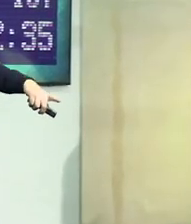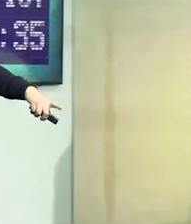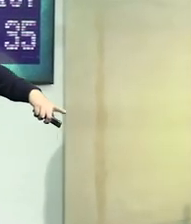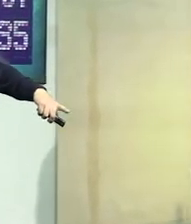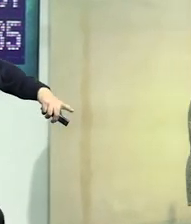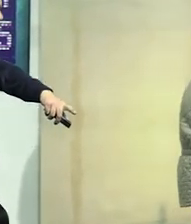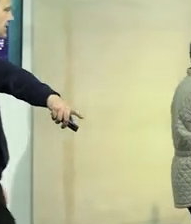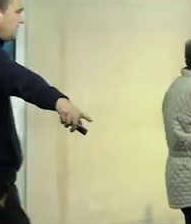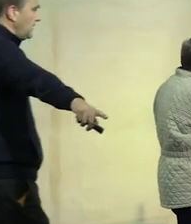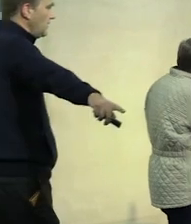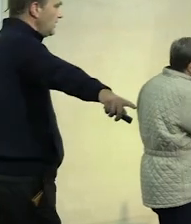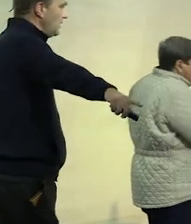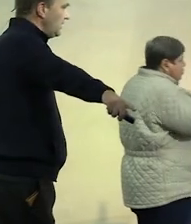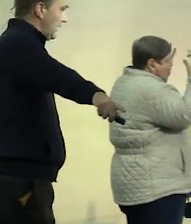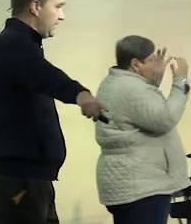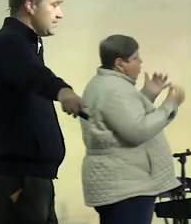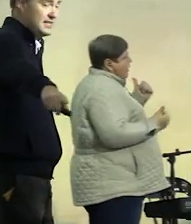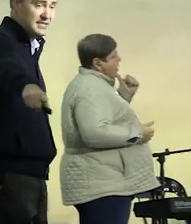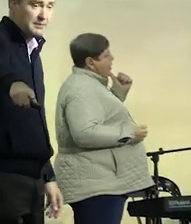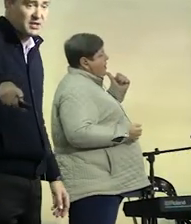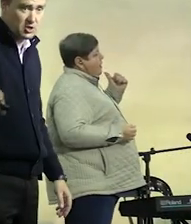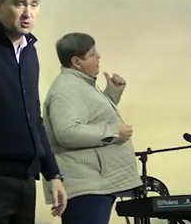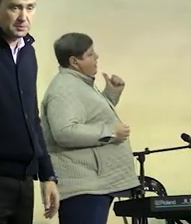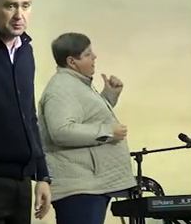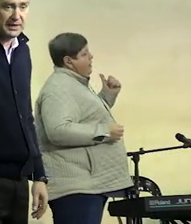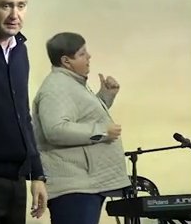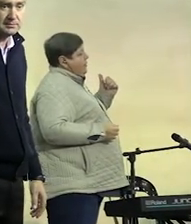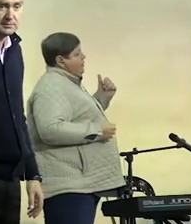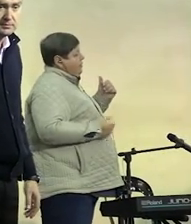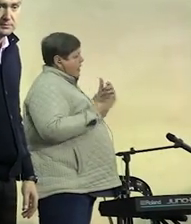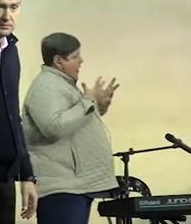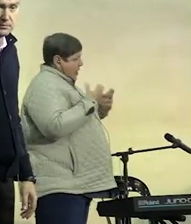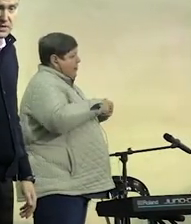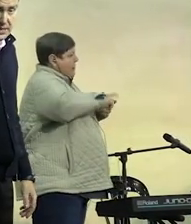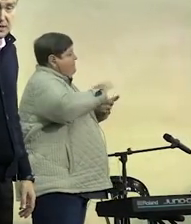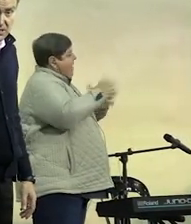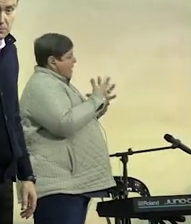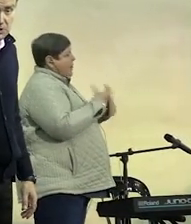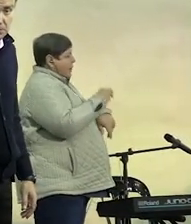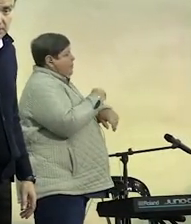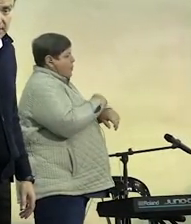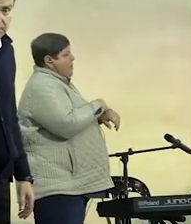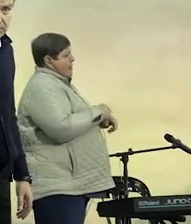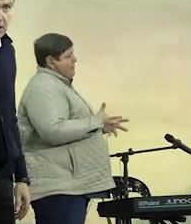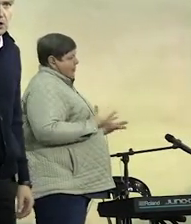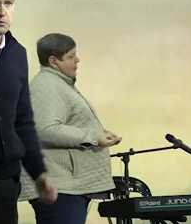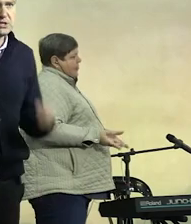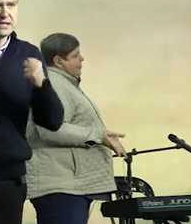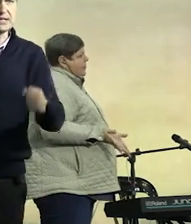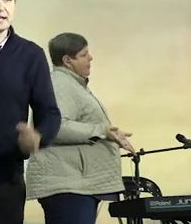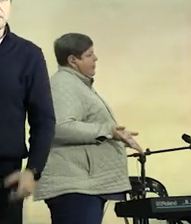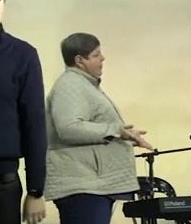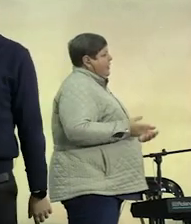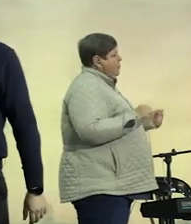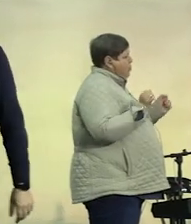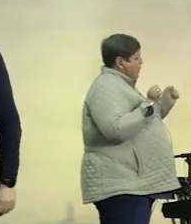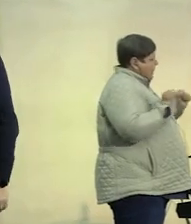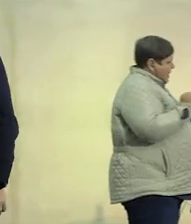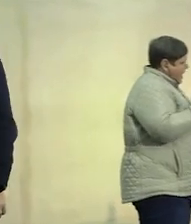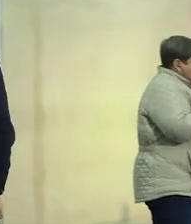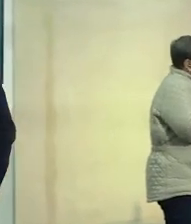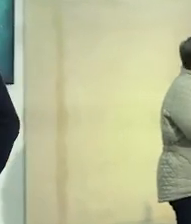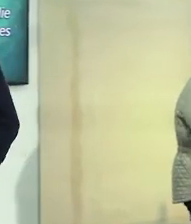Julle het die skoorbord vanoggend gesien. Julle het gesien, stem julle saam ons te probleem? Stem julle saam ons te probleem? Daar moet 'n dringendheid by ons